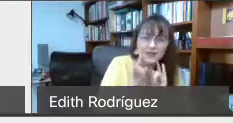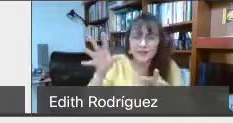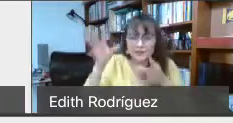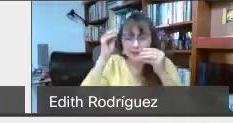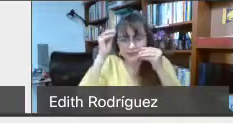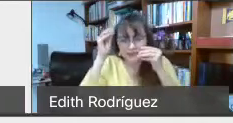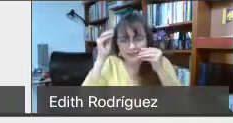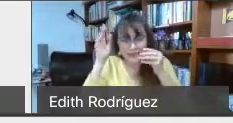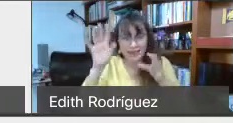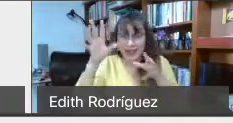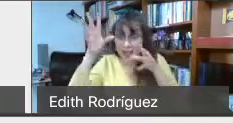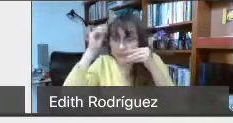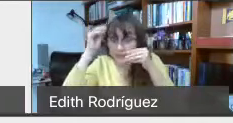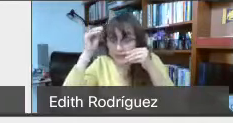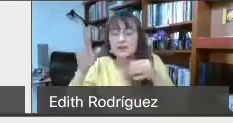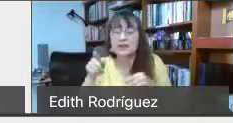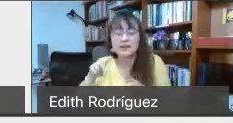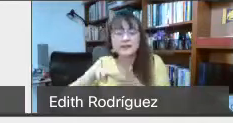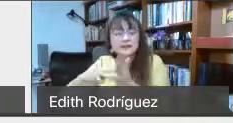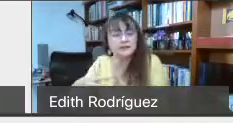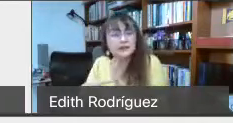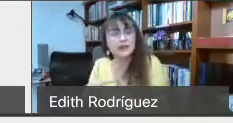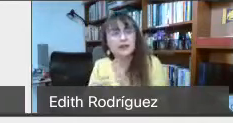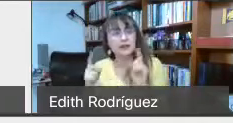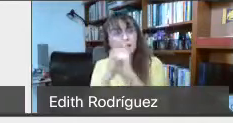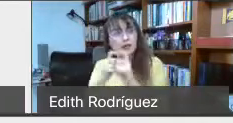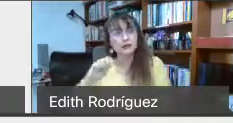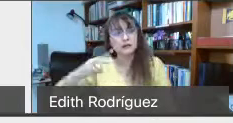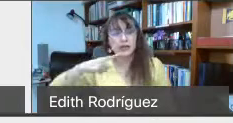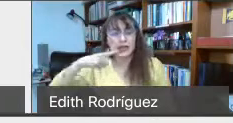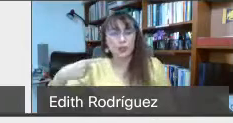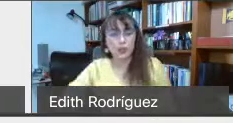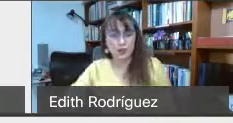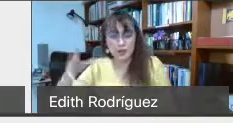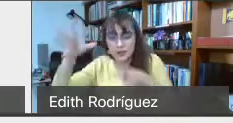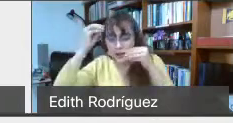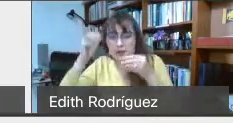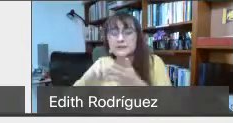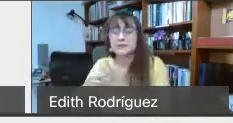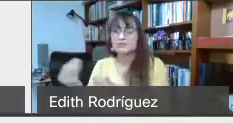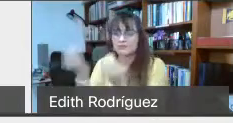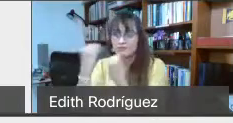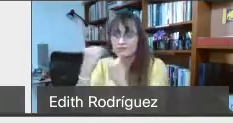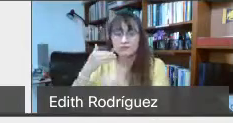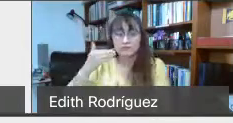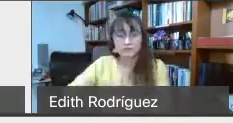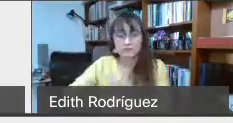Yo les hablo de esto de la adquisición de la lengua de señas, o